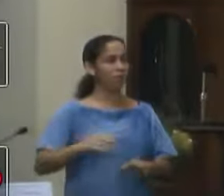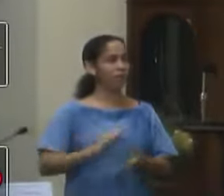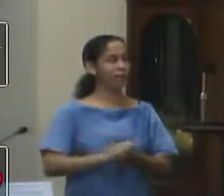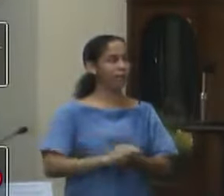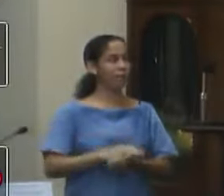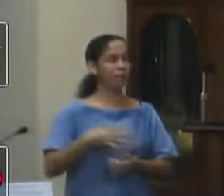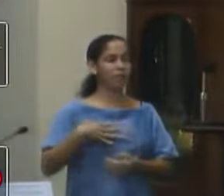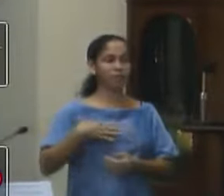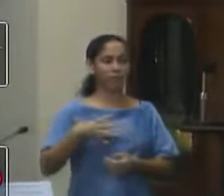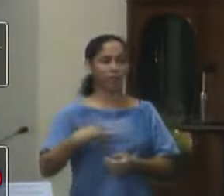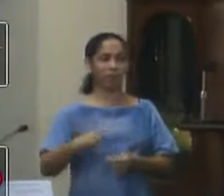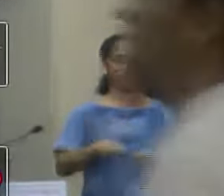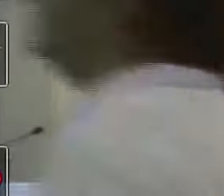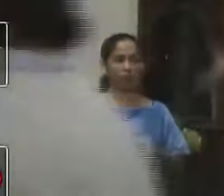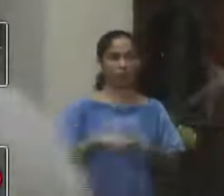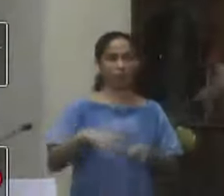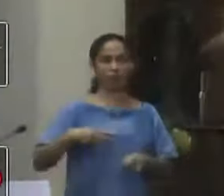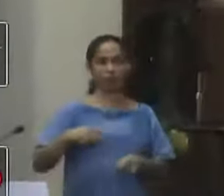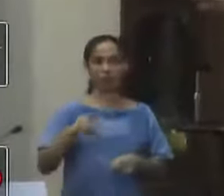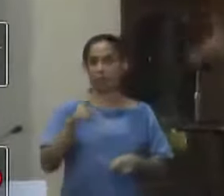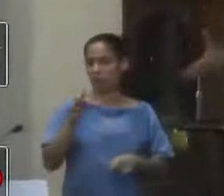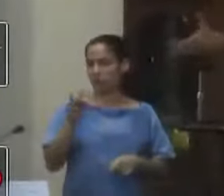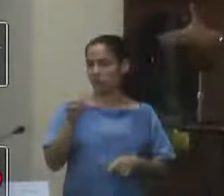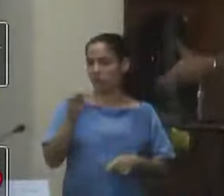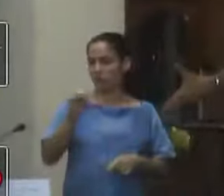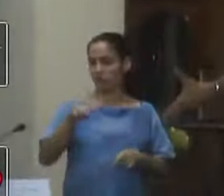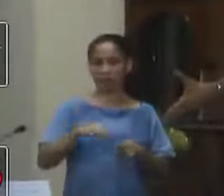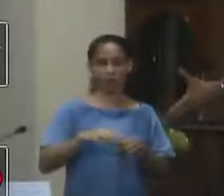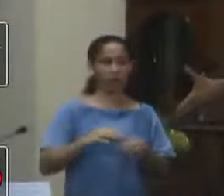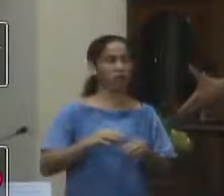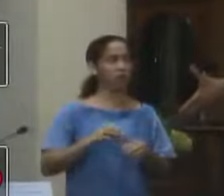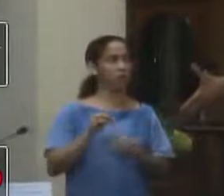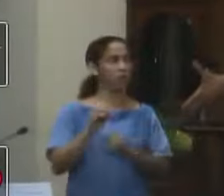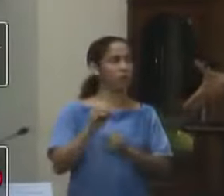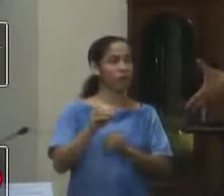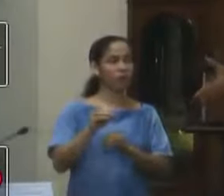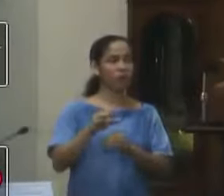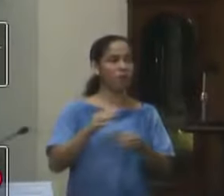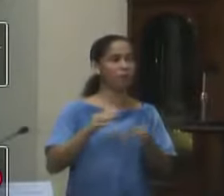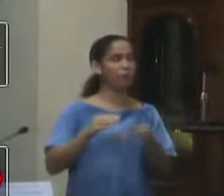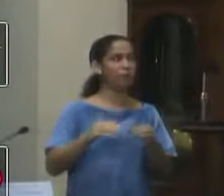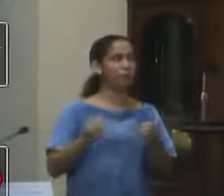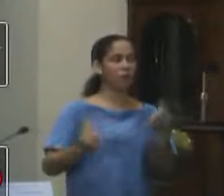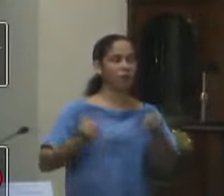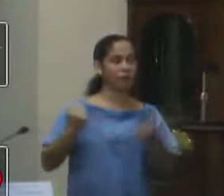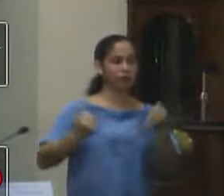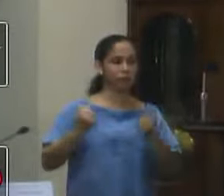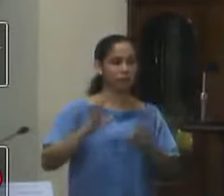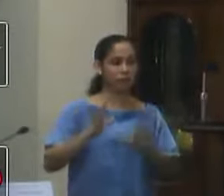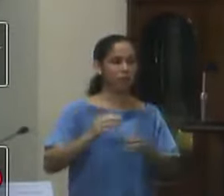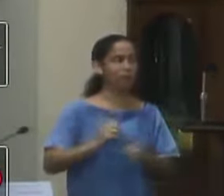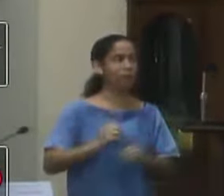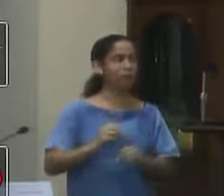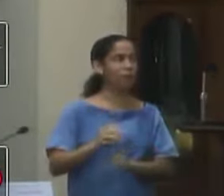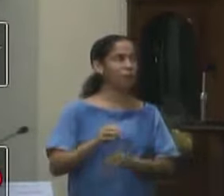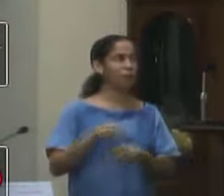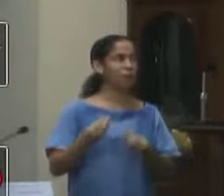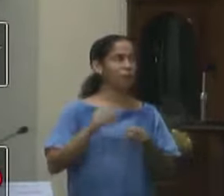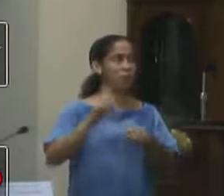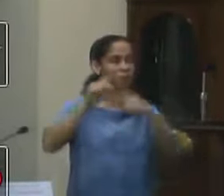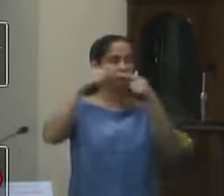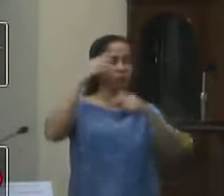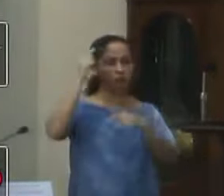minha filha, filho da Fabiane, dirigindo carro, já com programa educacional, com